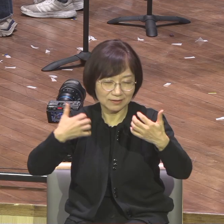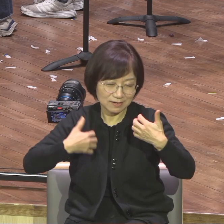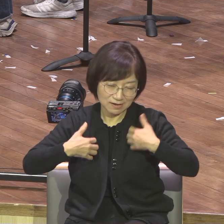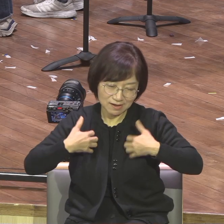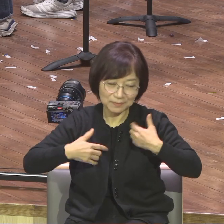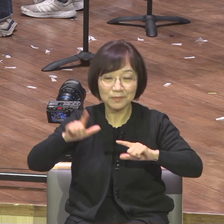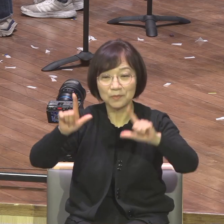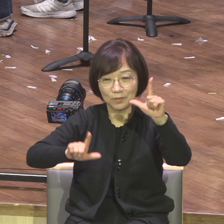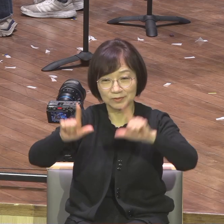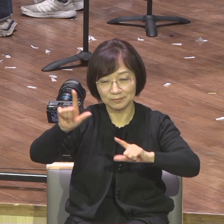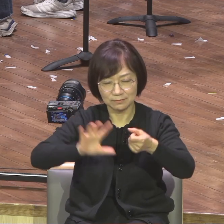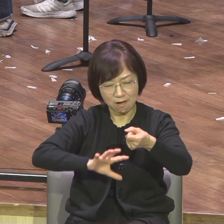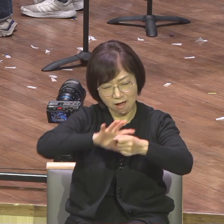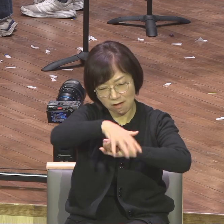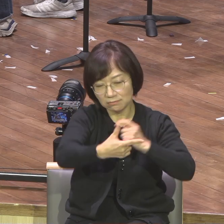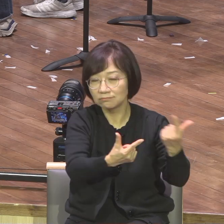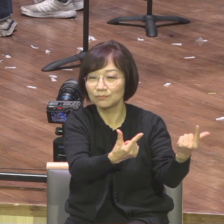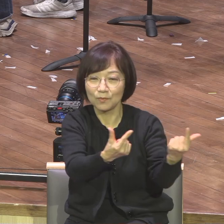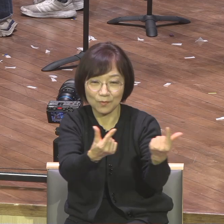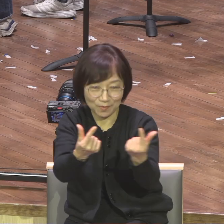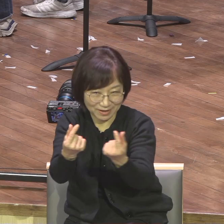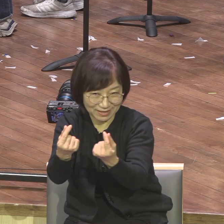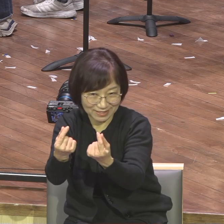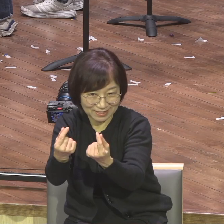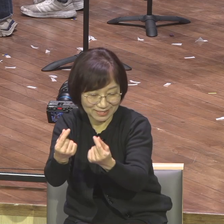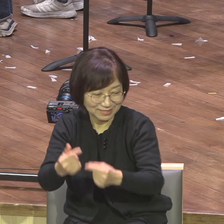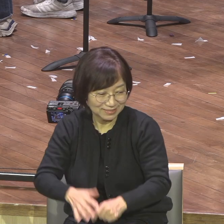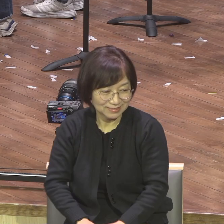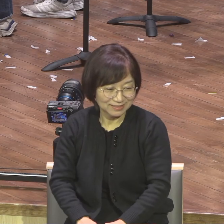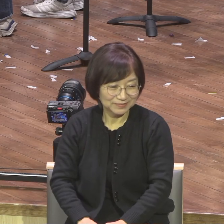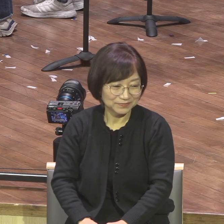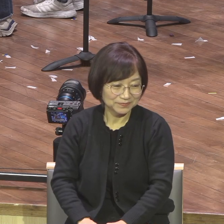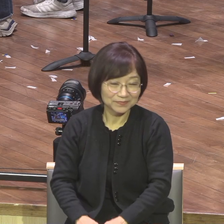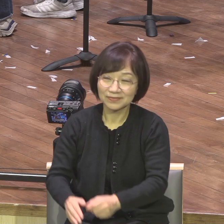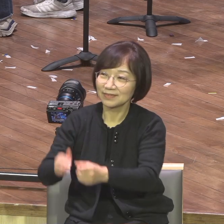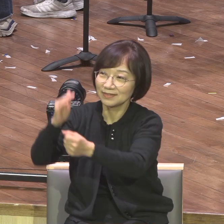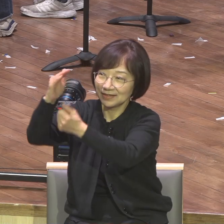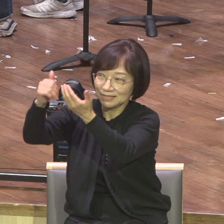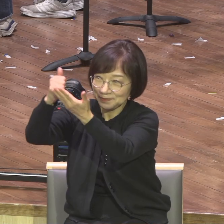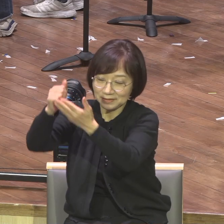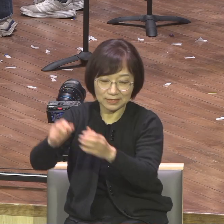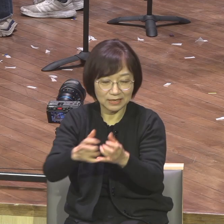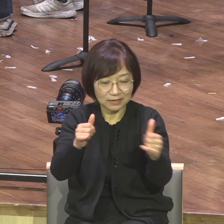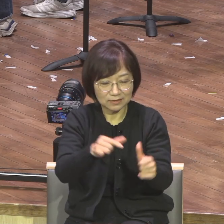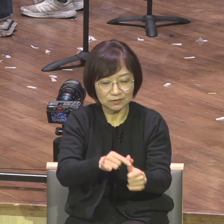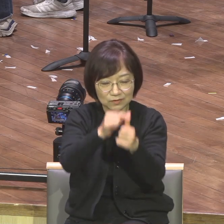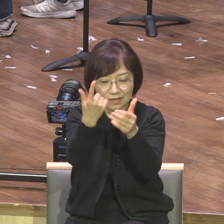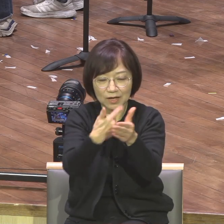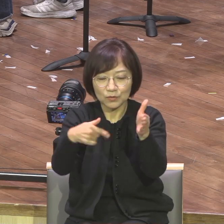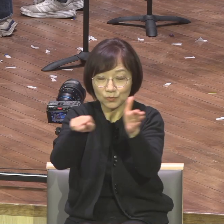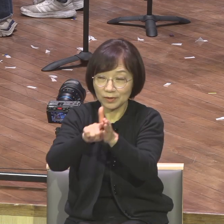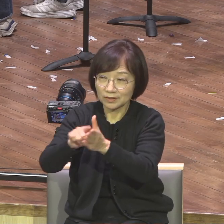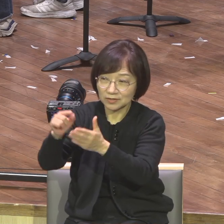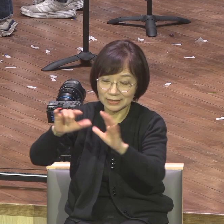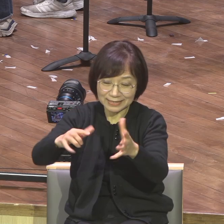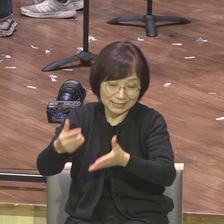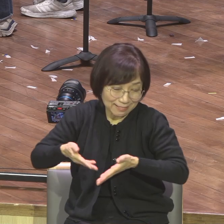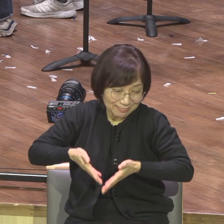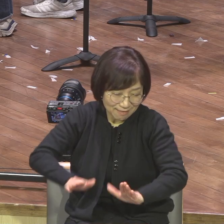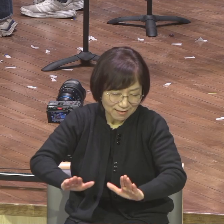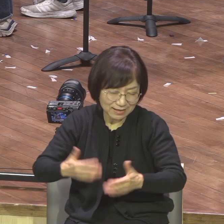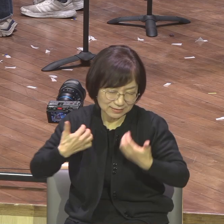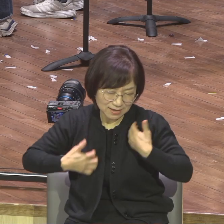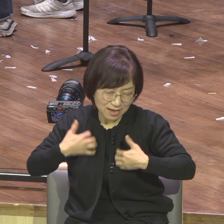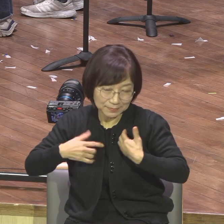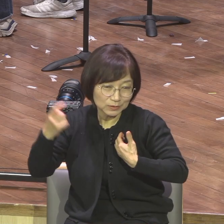이것은 하나님께서 절대 주권으로 인류를 구원하러 오신 엄청난 이 소식을 증거하기